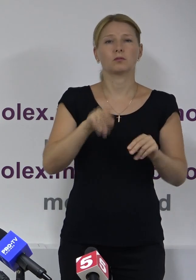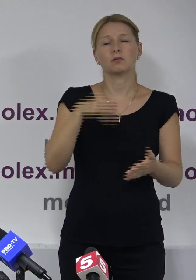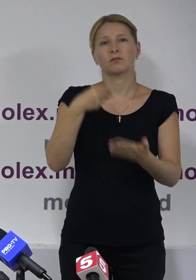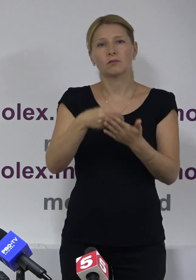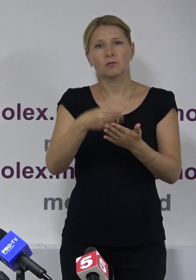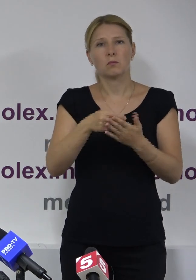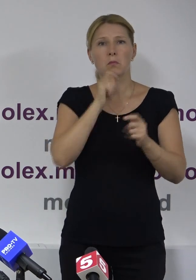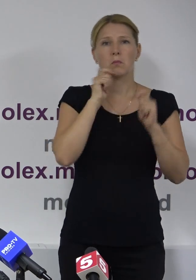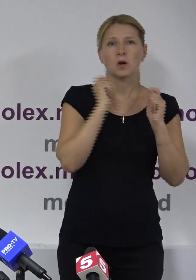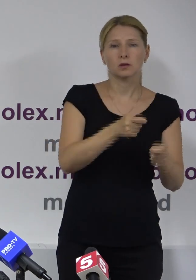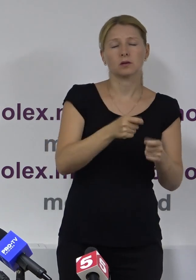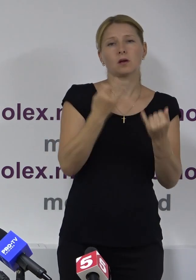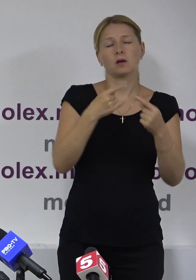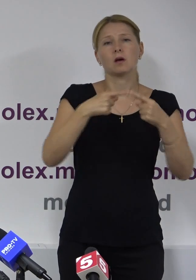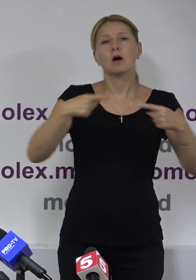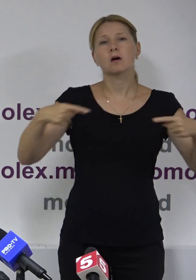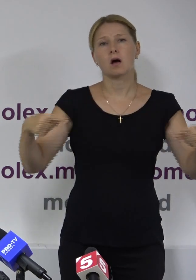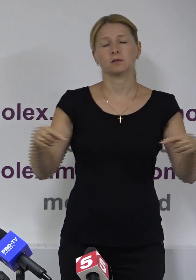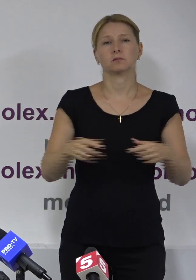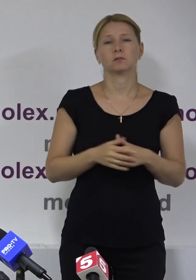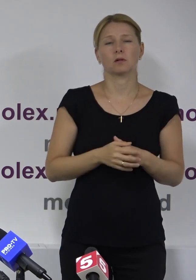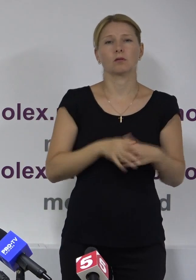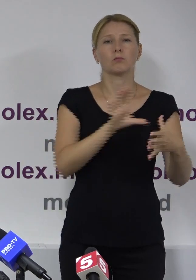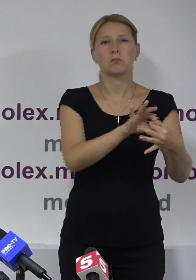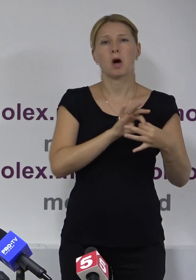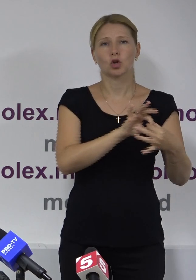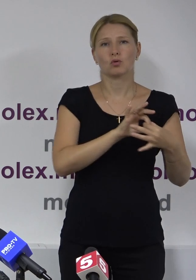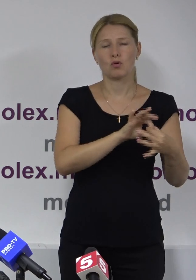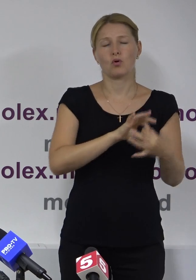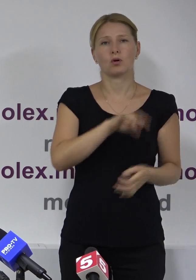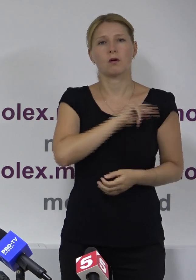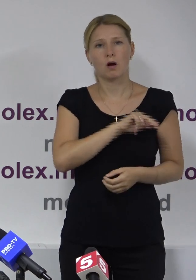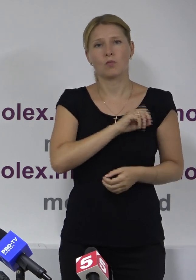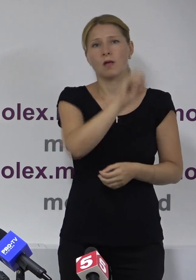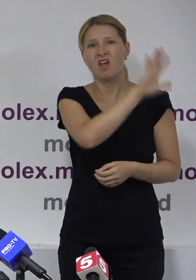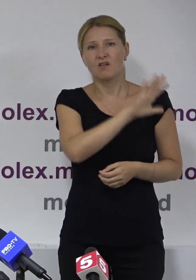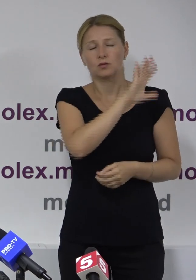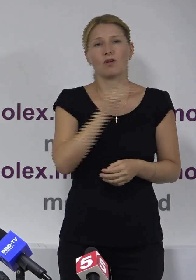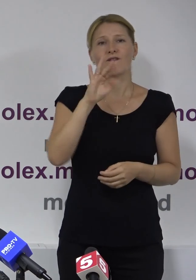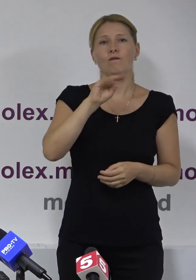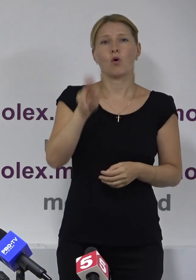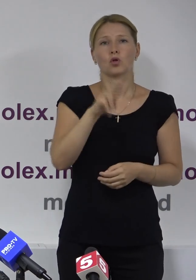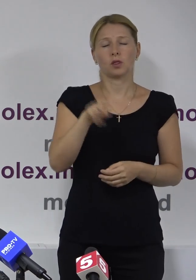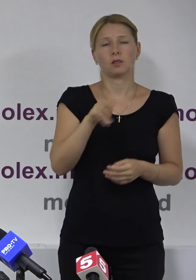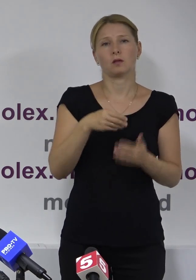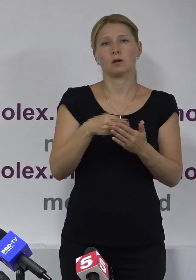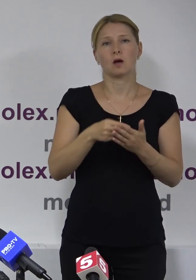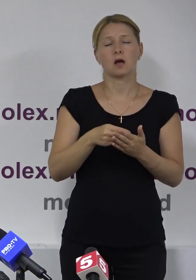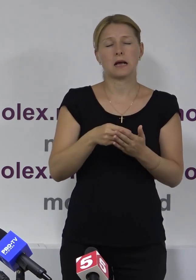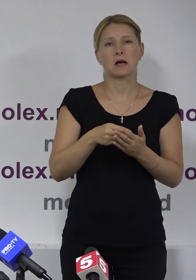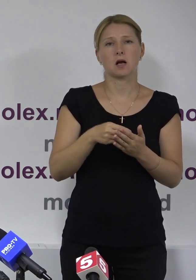și alți parteneri, cum ar fi Uniunea Europeană și Fondul German Marshall din